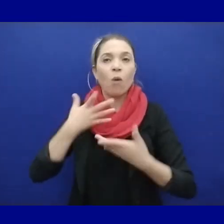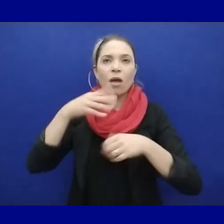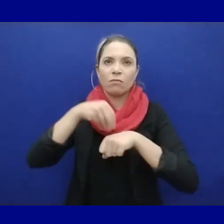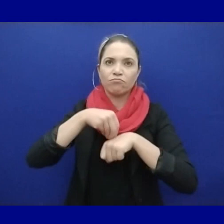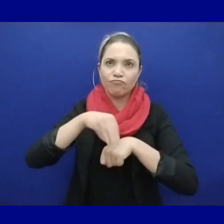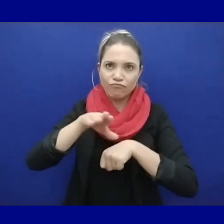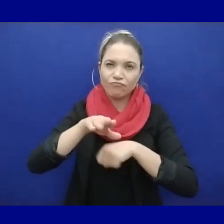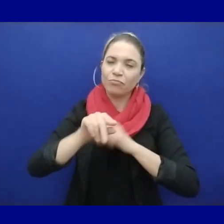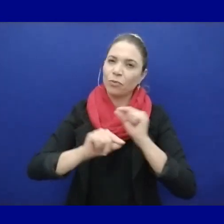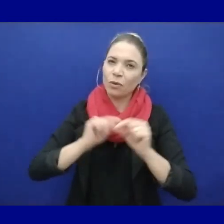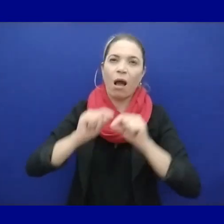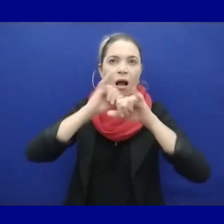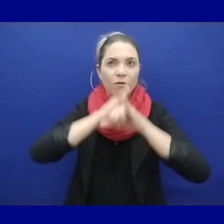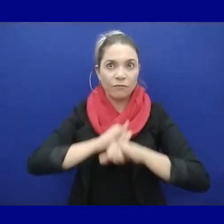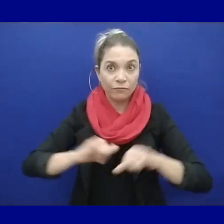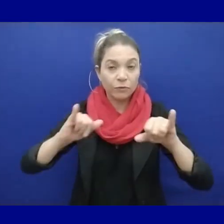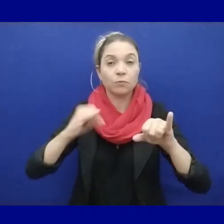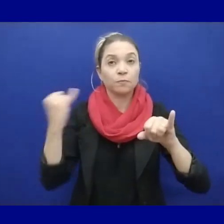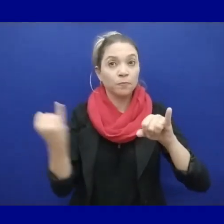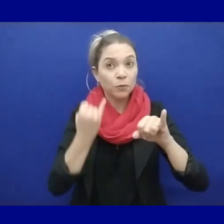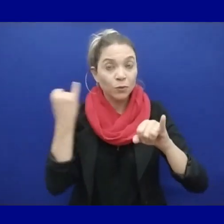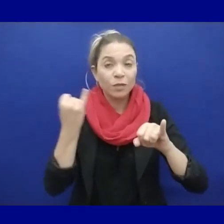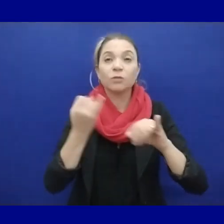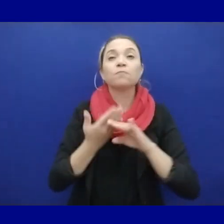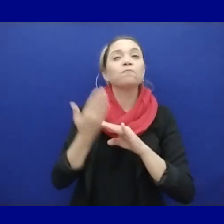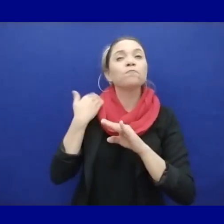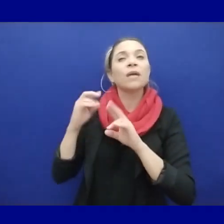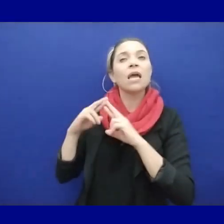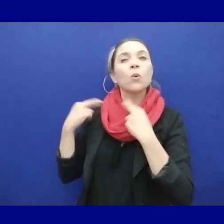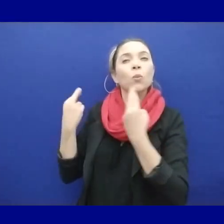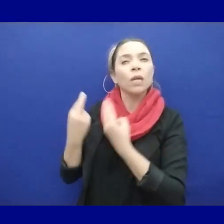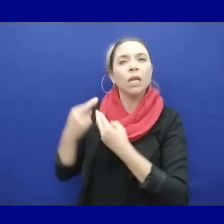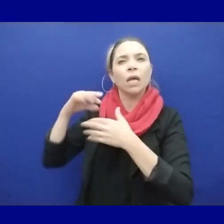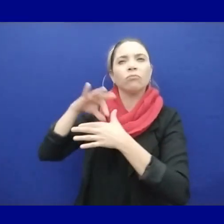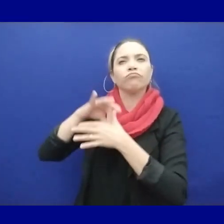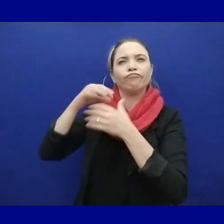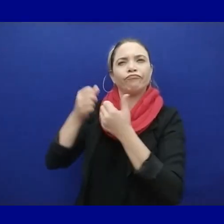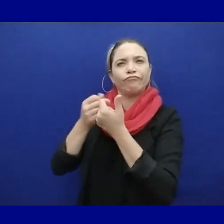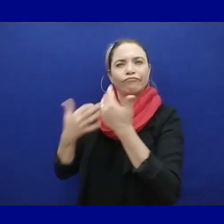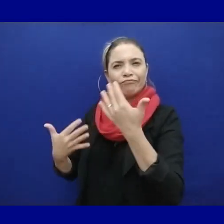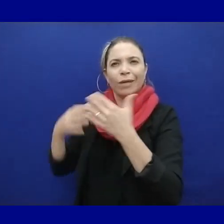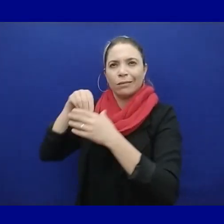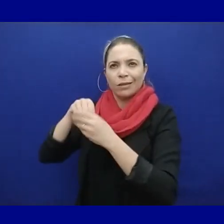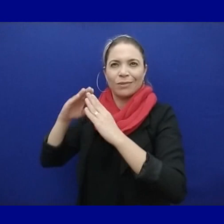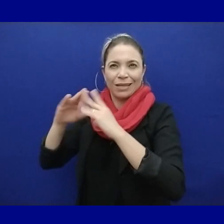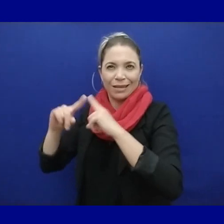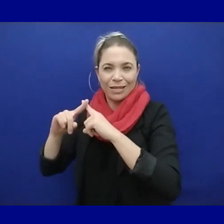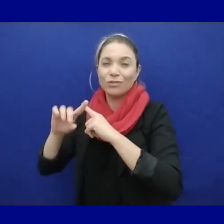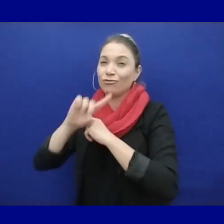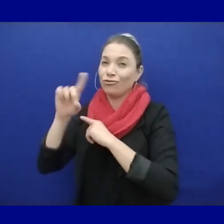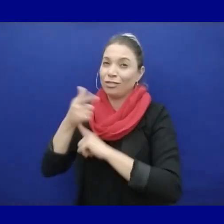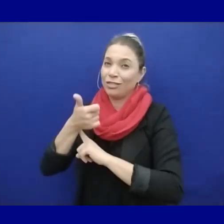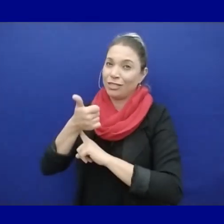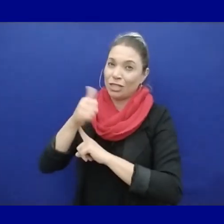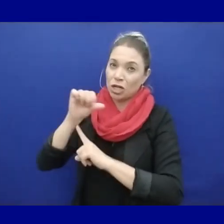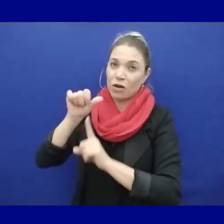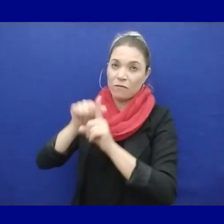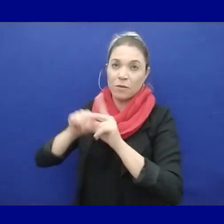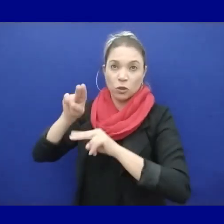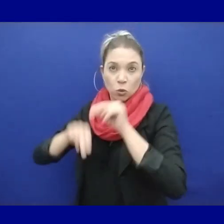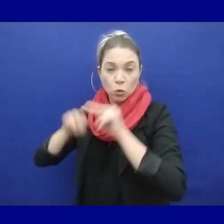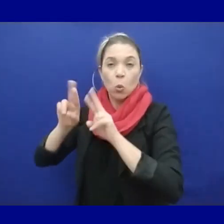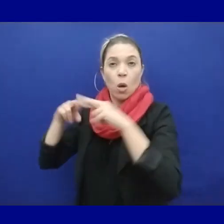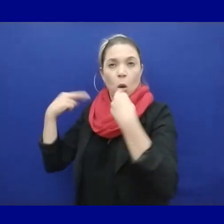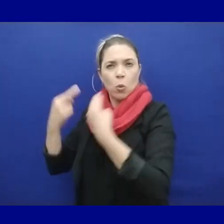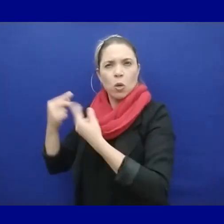compartilhar com você um comunicado acerca da reunião da nossa diretoria estatutária ocorrida no dia 19 de